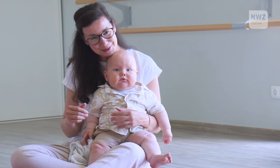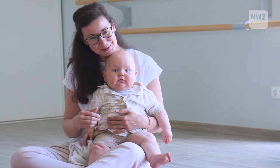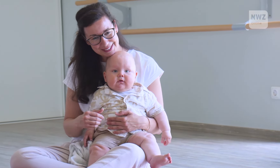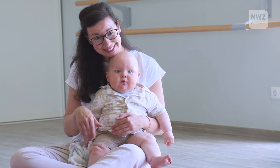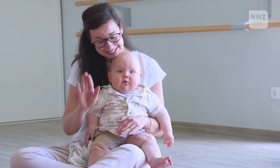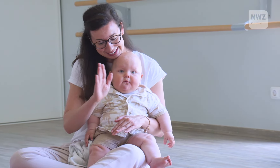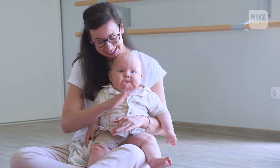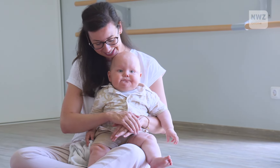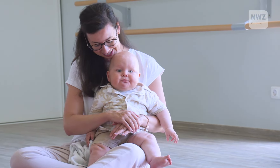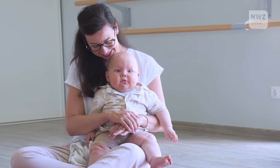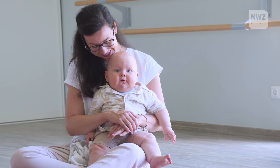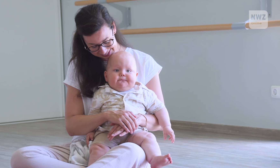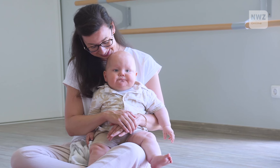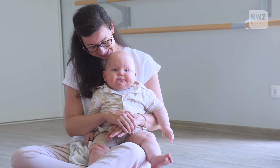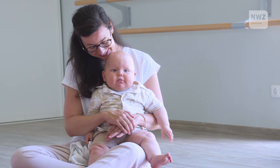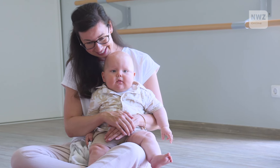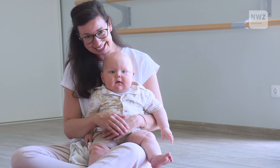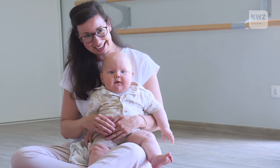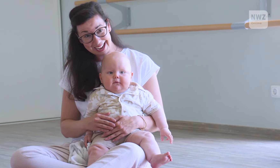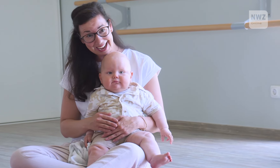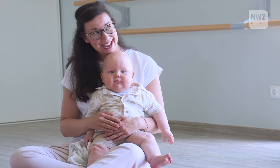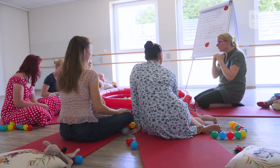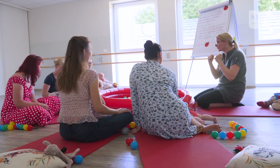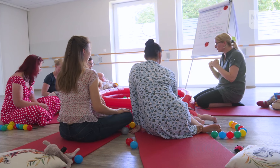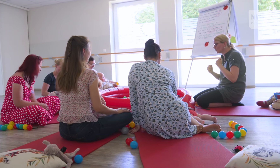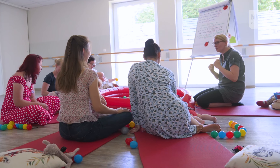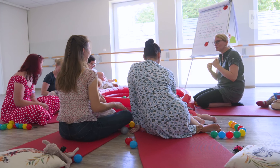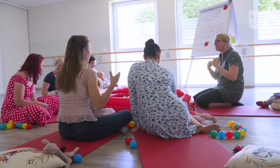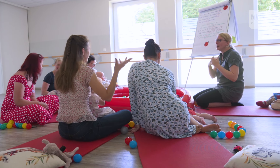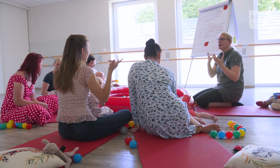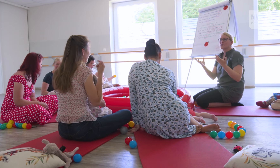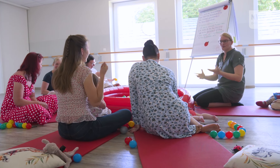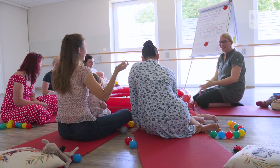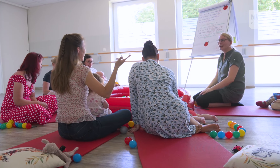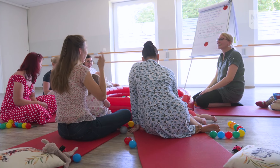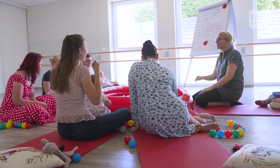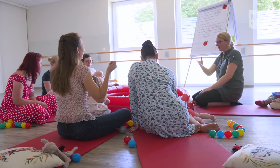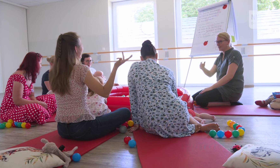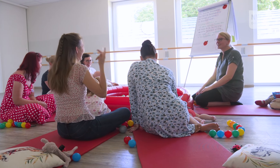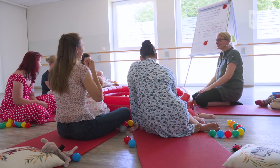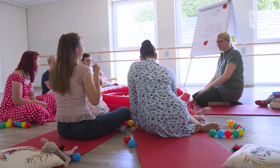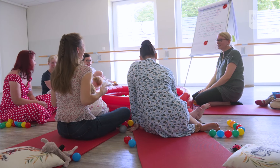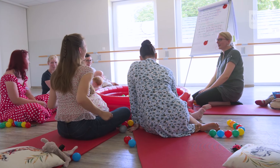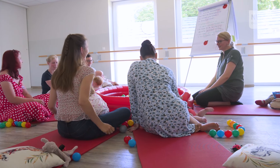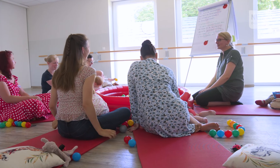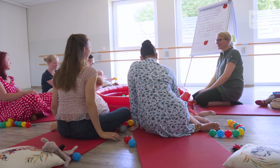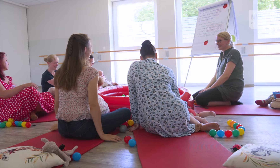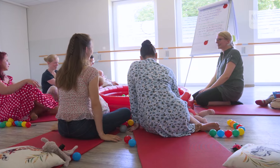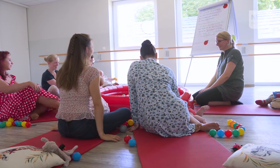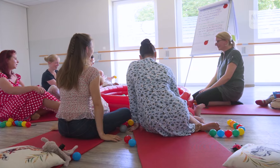aber auch, gebe ich auch zu. Aber ansonsten bleiben wir da dran. Und gerade auch, wenn wir uns dann in der Krabbelgruppe wieder treffen, erinnern wir uns da auch wieder dran und singen